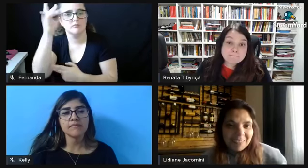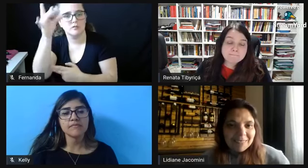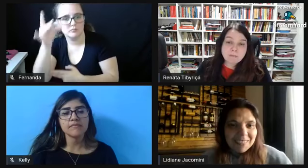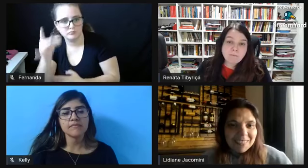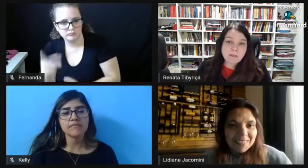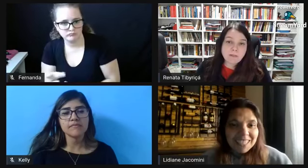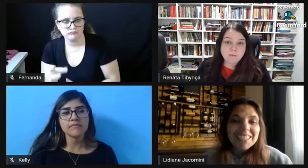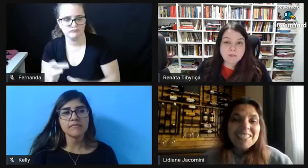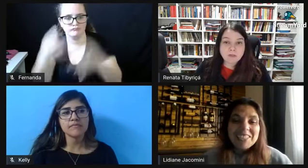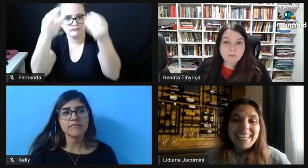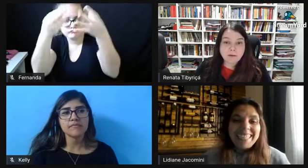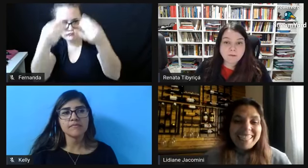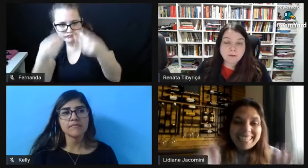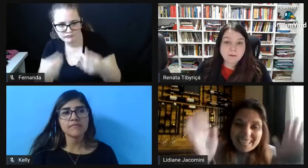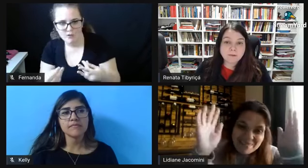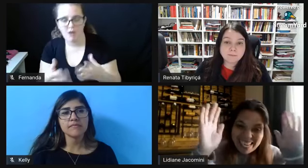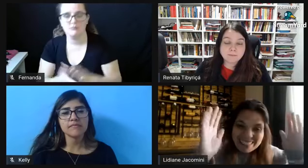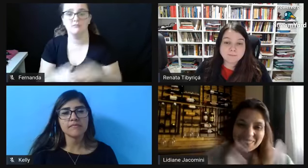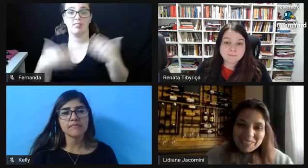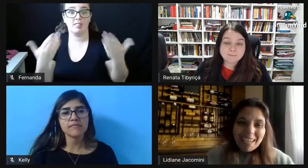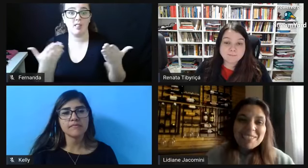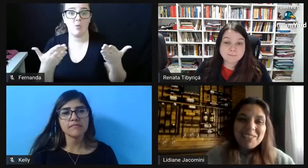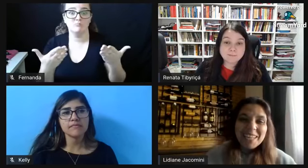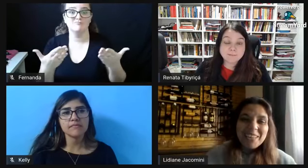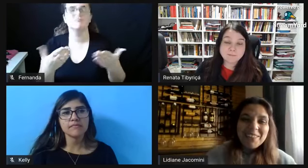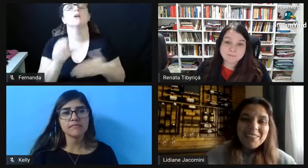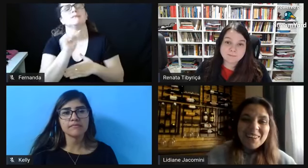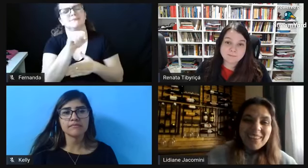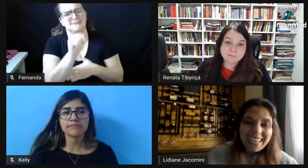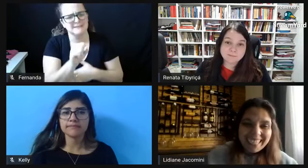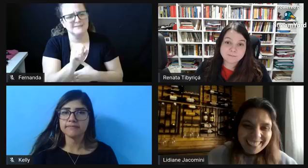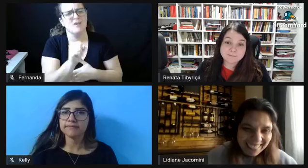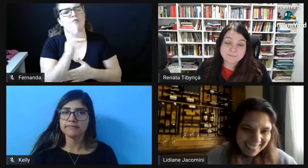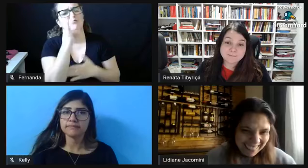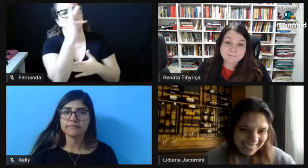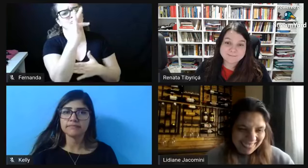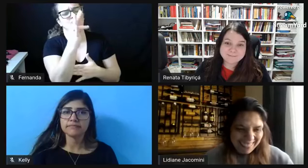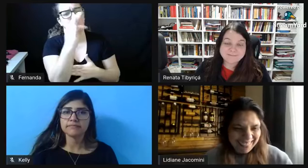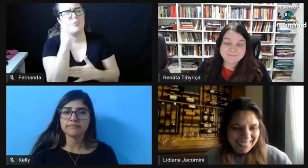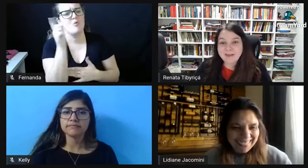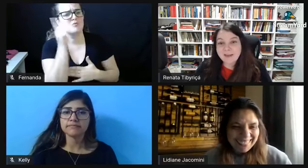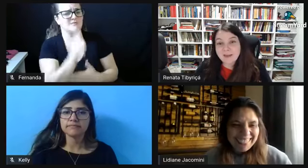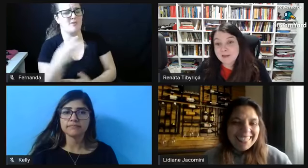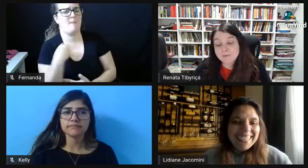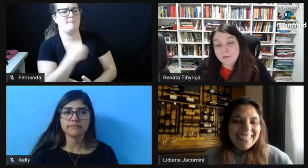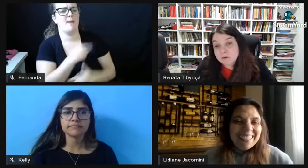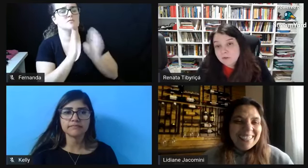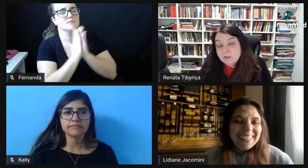né? Enfim, que a gente talvez chegue nesse caminho, que os médicos digam amém.